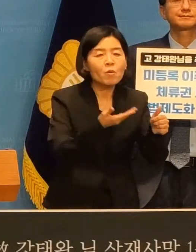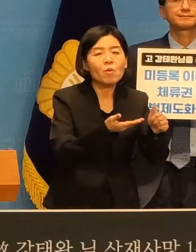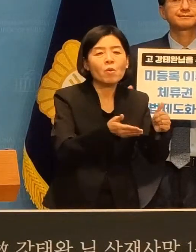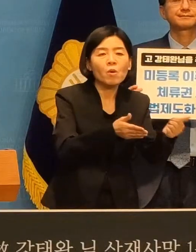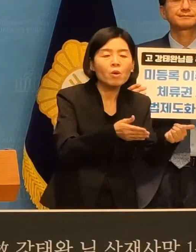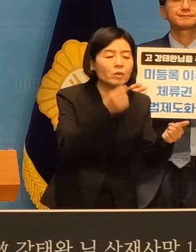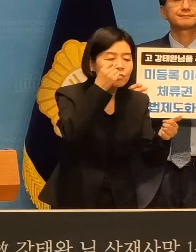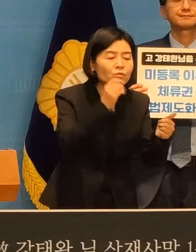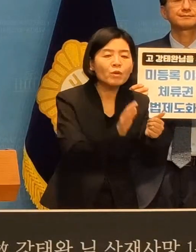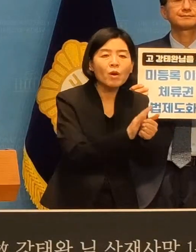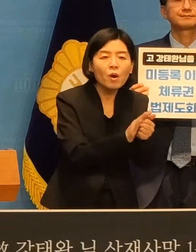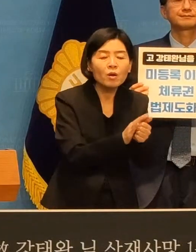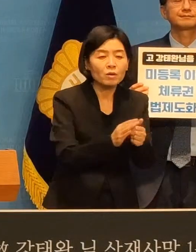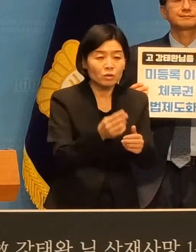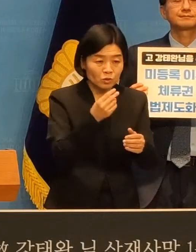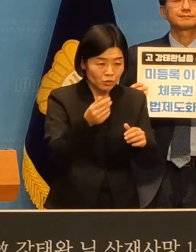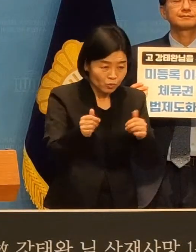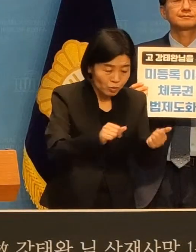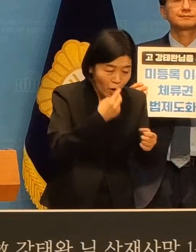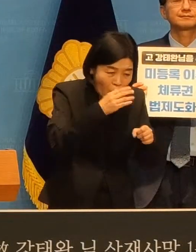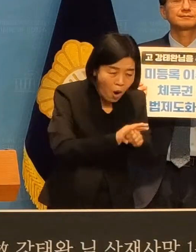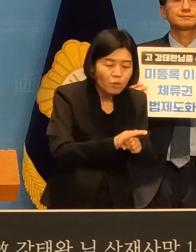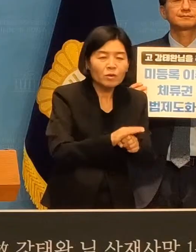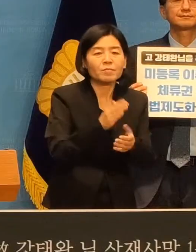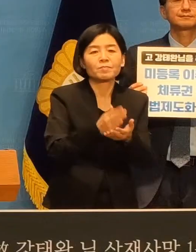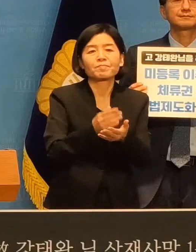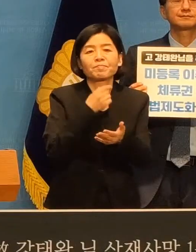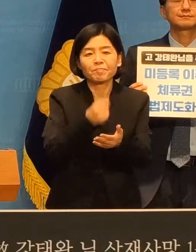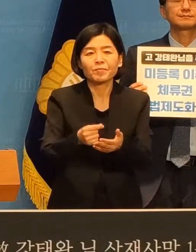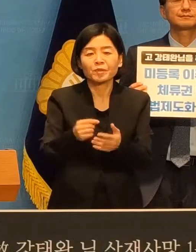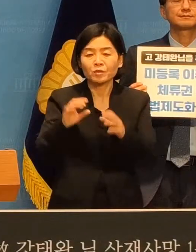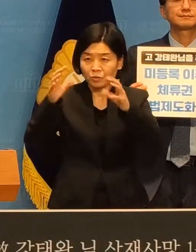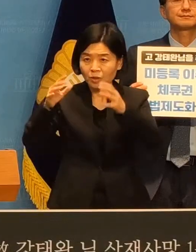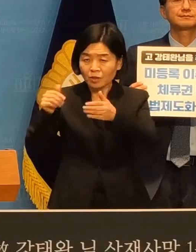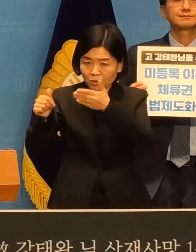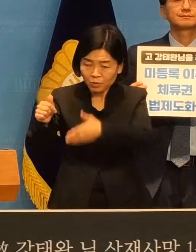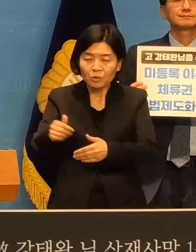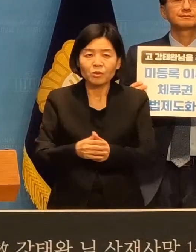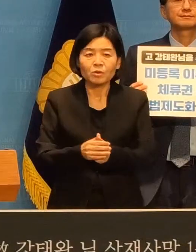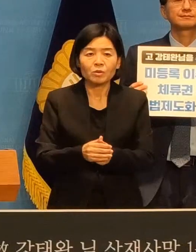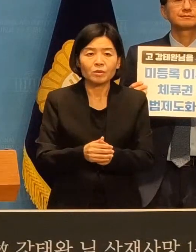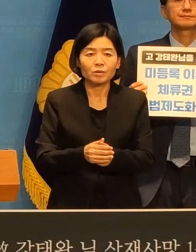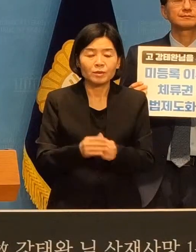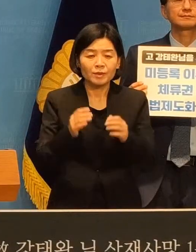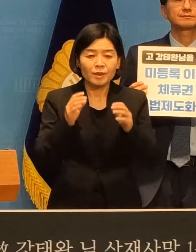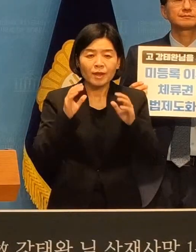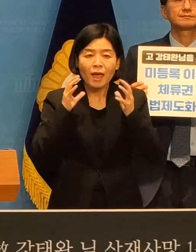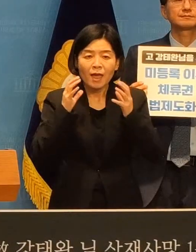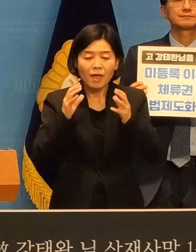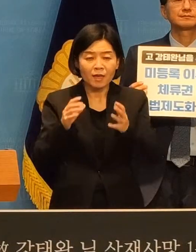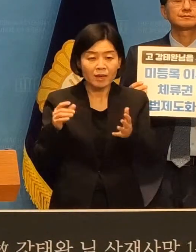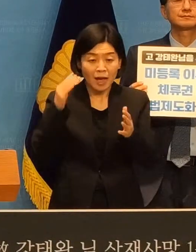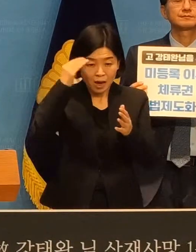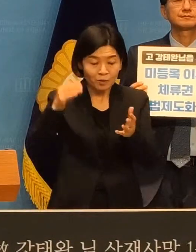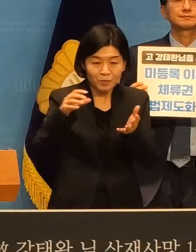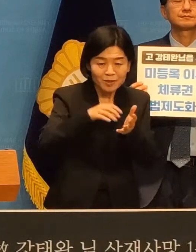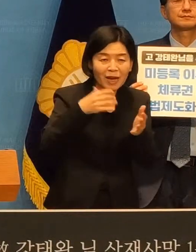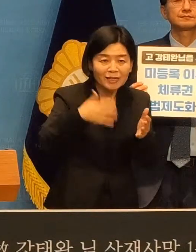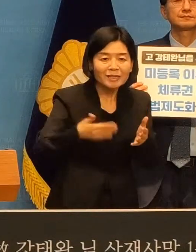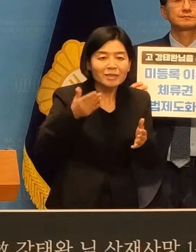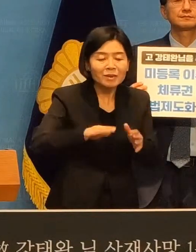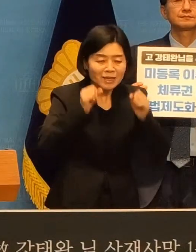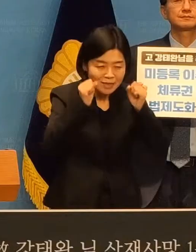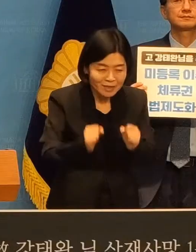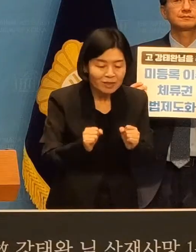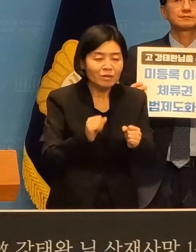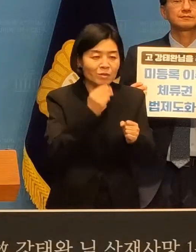헛되지 않도록 우리는 국가에 다음을 촉구한다. 하나, 미등록 이주아동의 체류권 보장을 위한